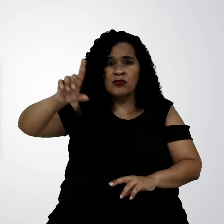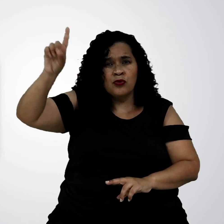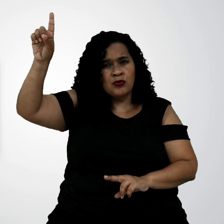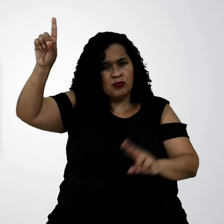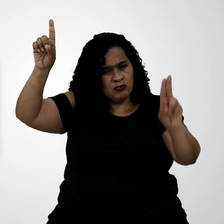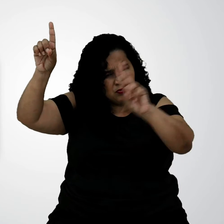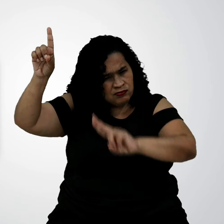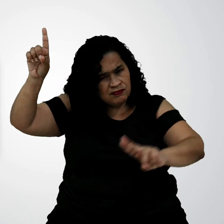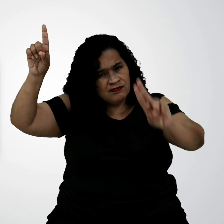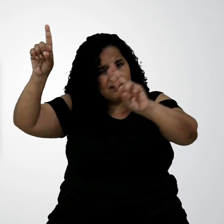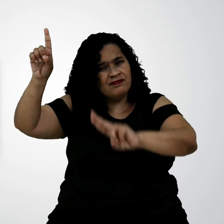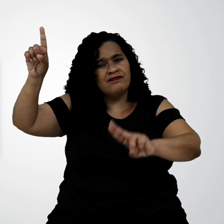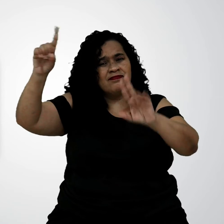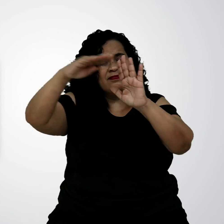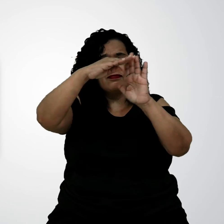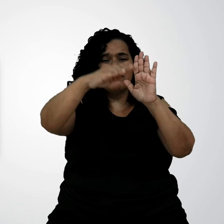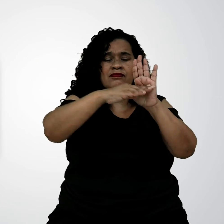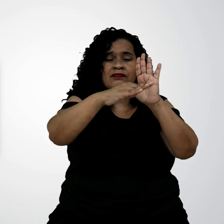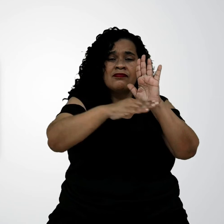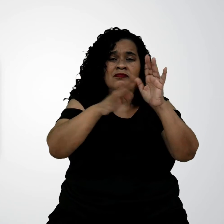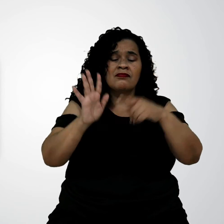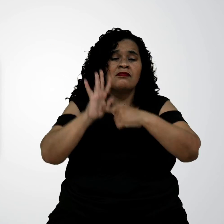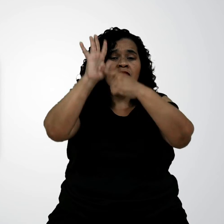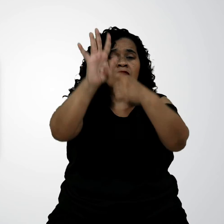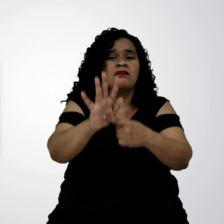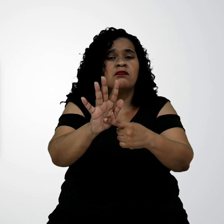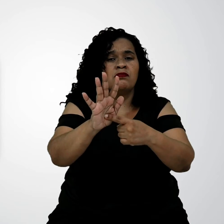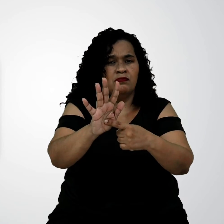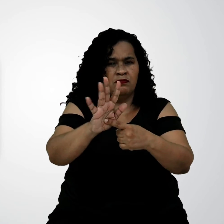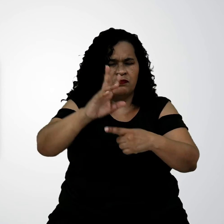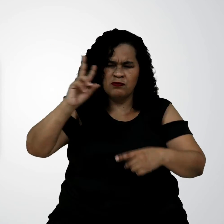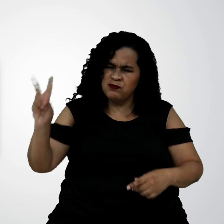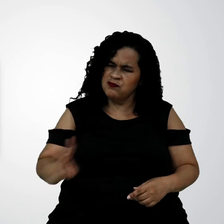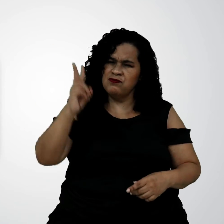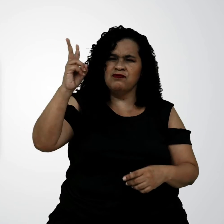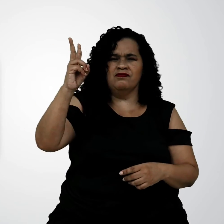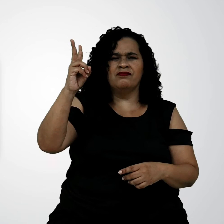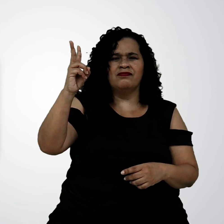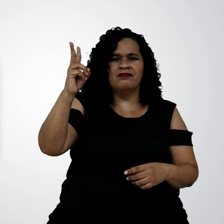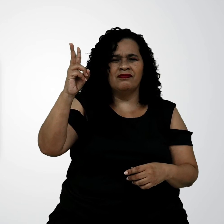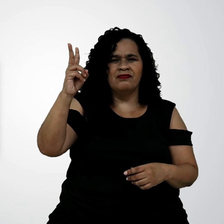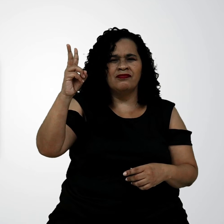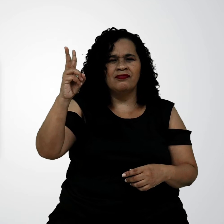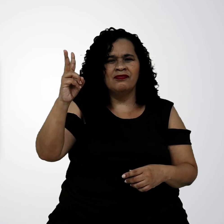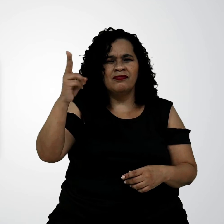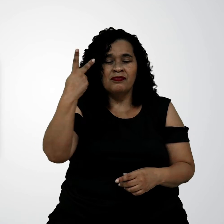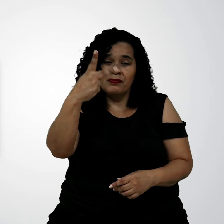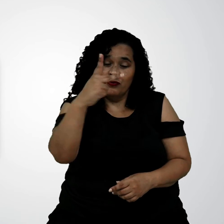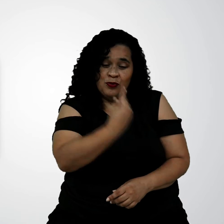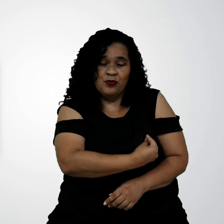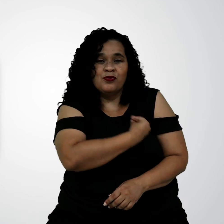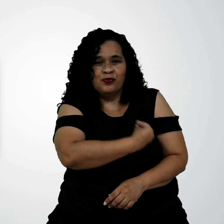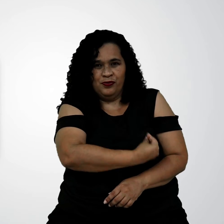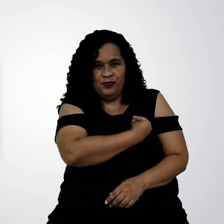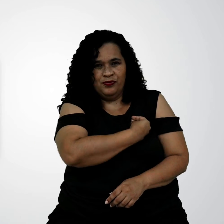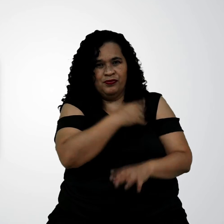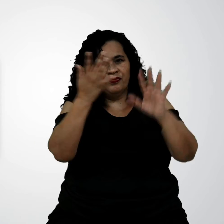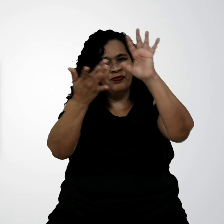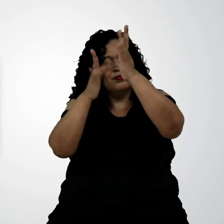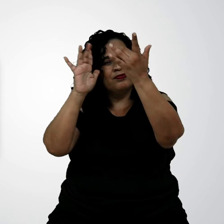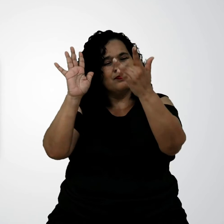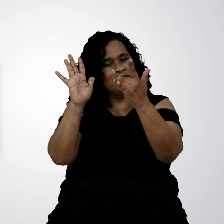Valor para trazer valor para a sua vida, porque a vida que Jesus nos dá, ela é